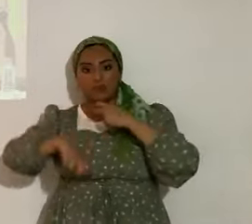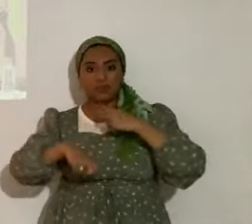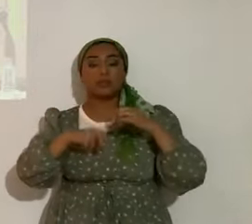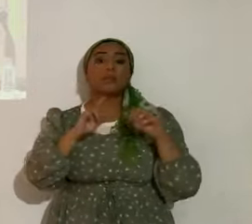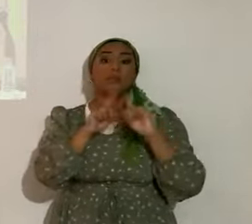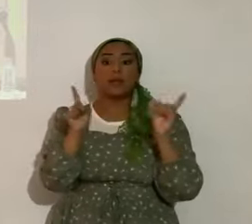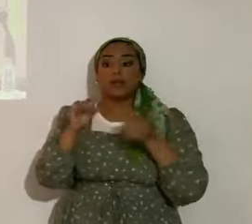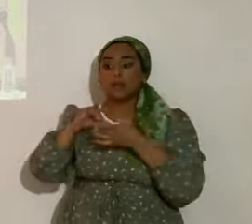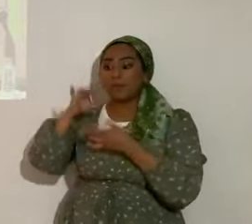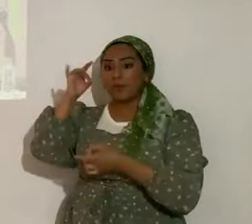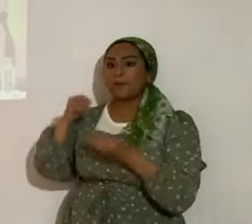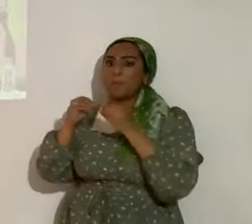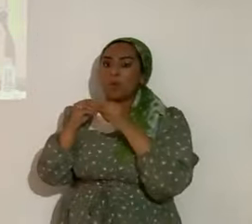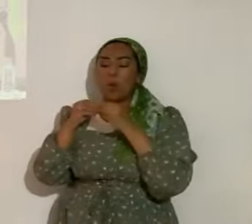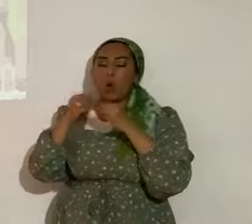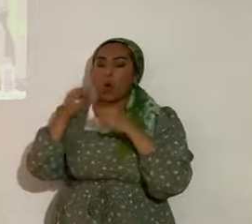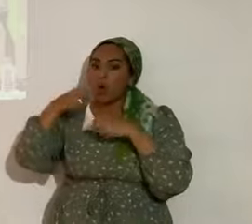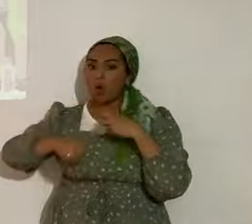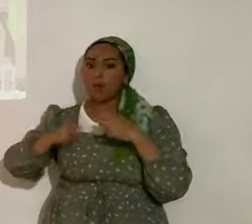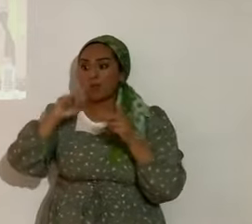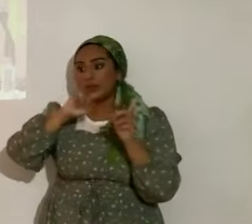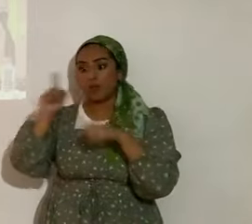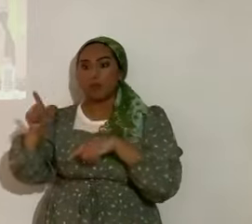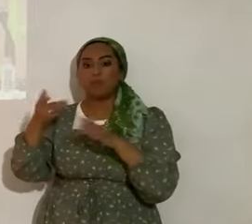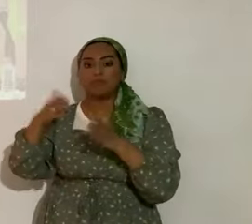espiritual es todavía mucho peor porque lleva muerte eterna.